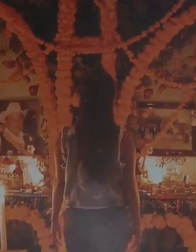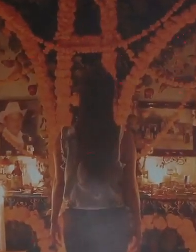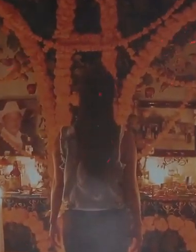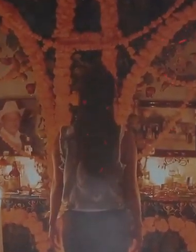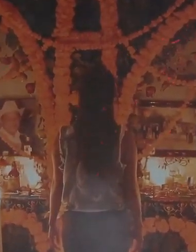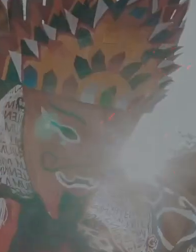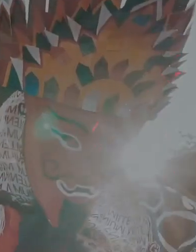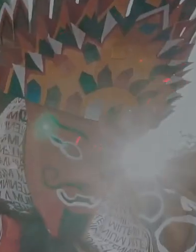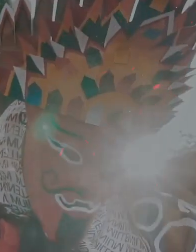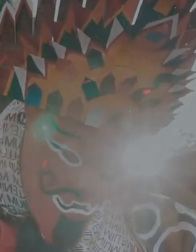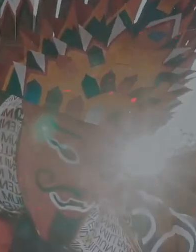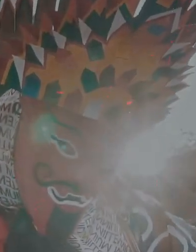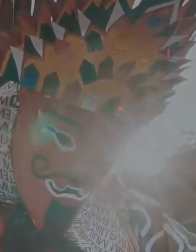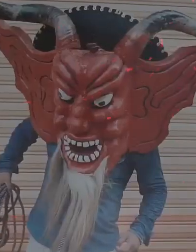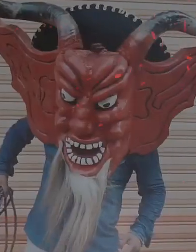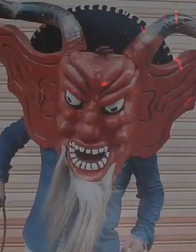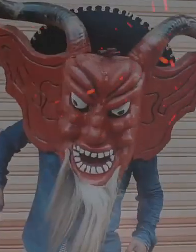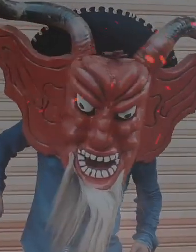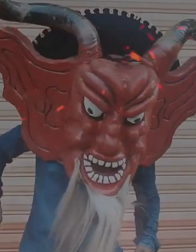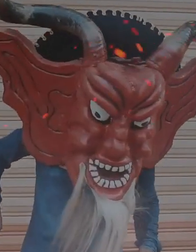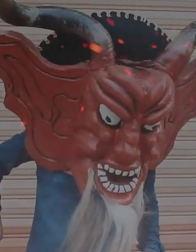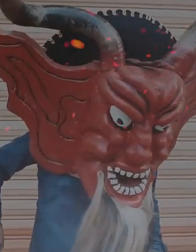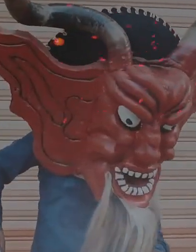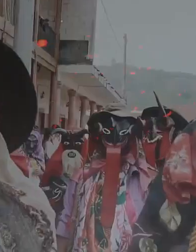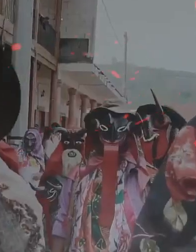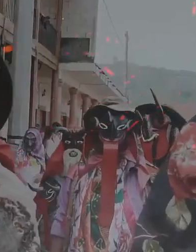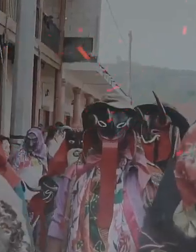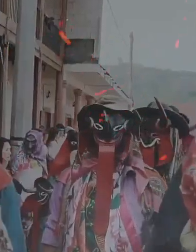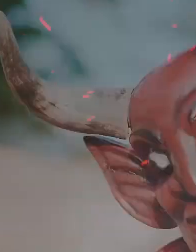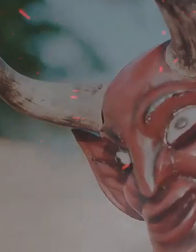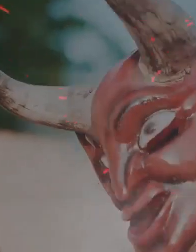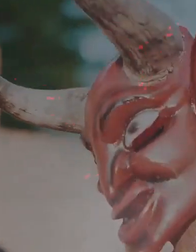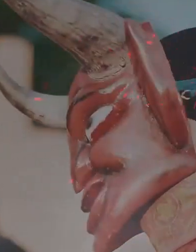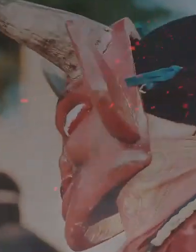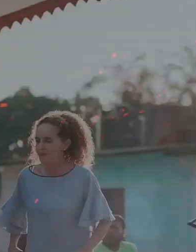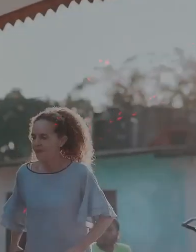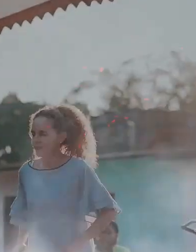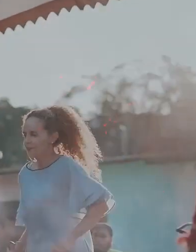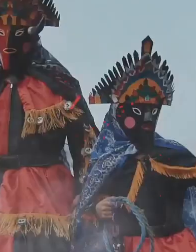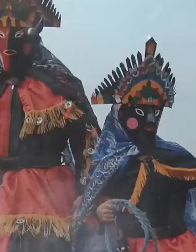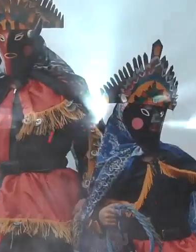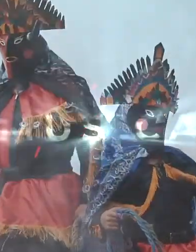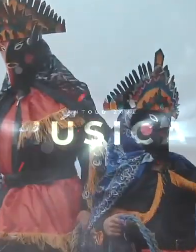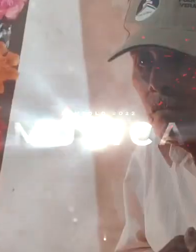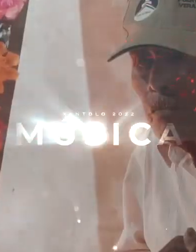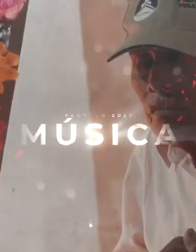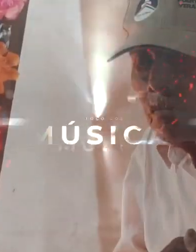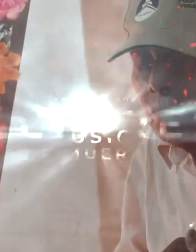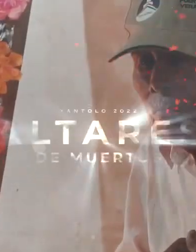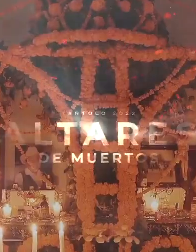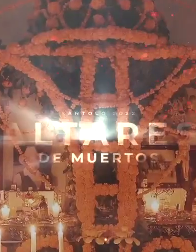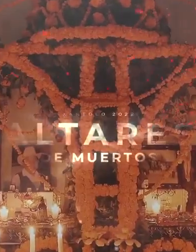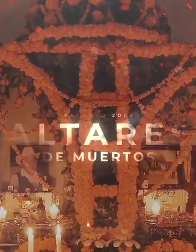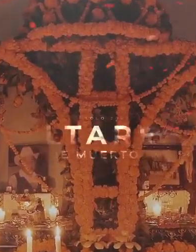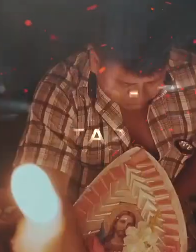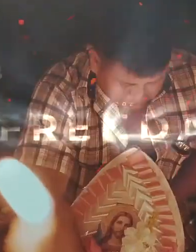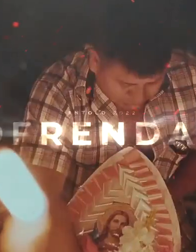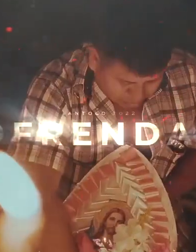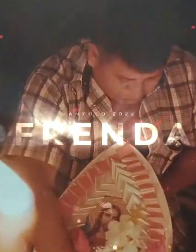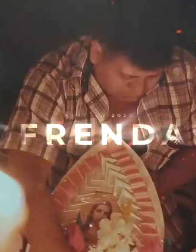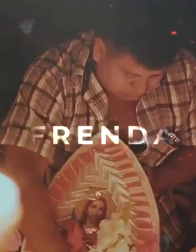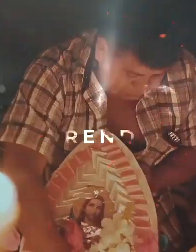te invitamos a celebrar nuestras tradiciones, nuestras costumbres, nuestras raíces, nuestra identidad, con música, altares de